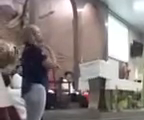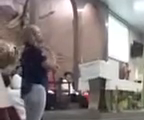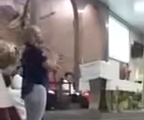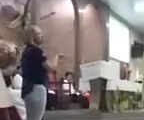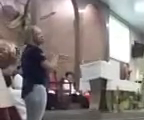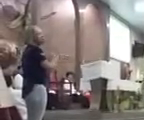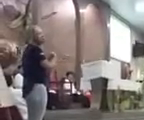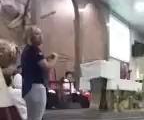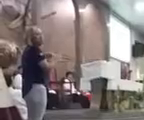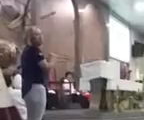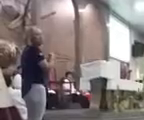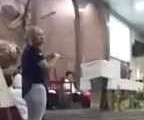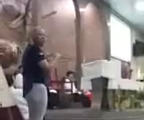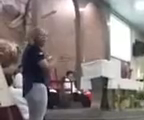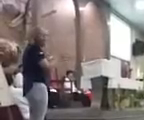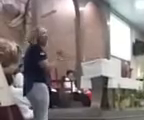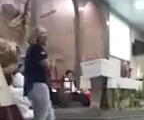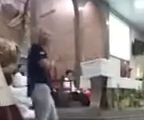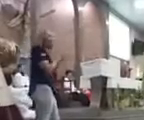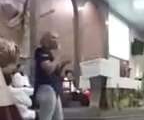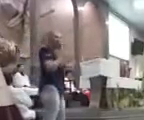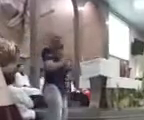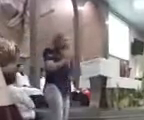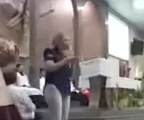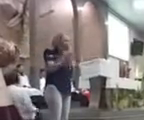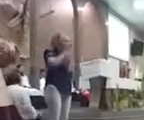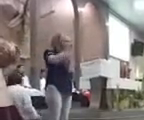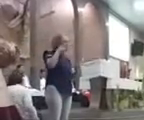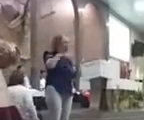não. Às vezes nós estamos assim também,